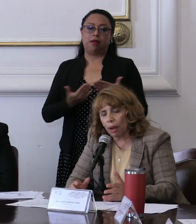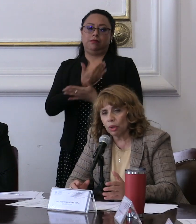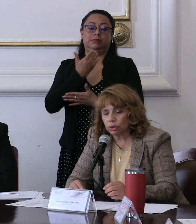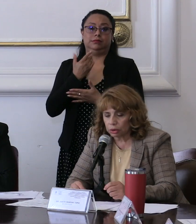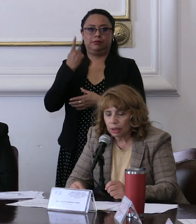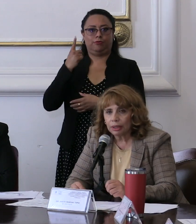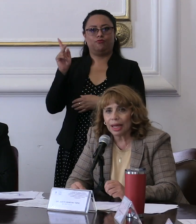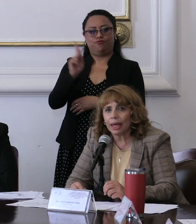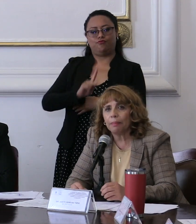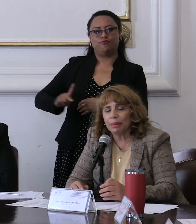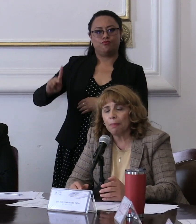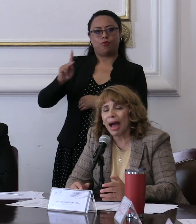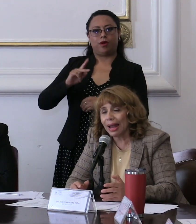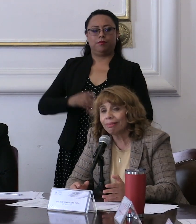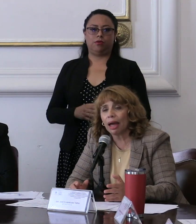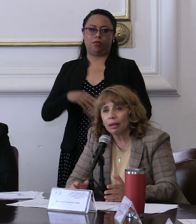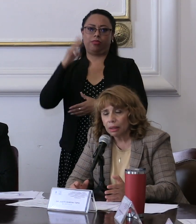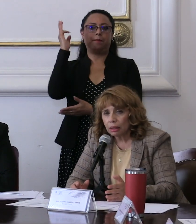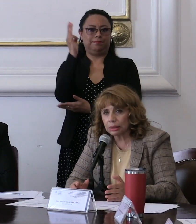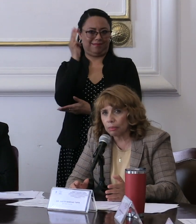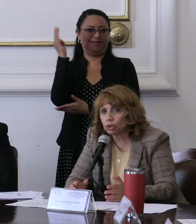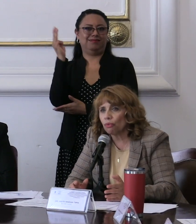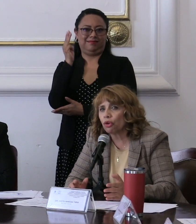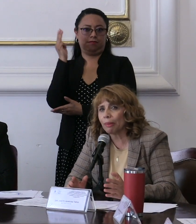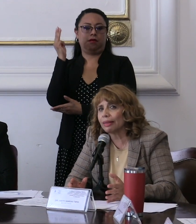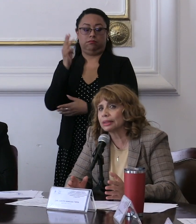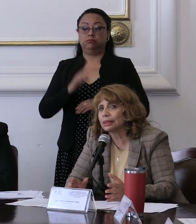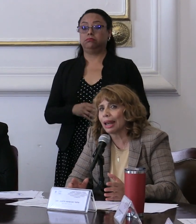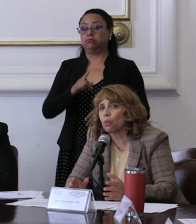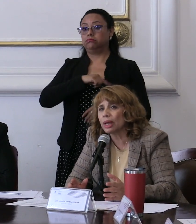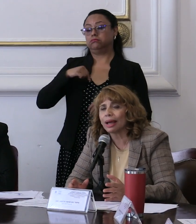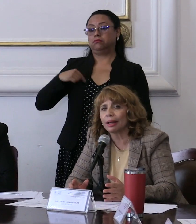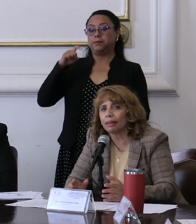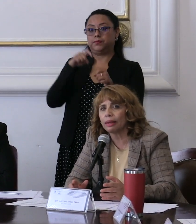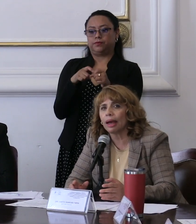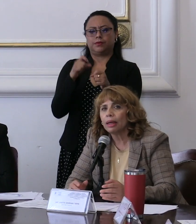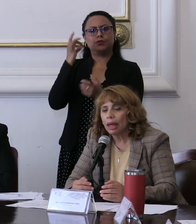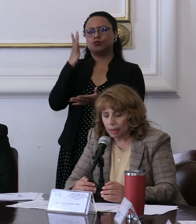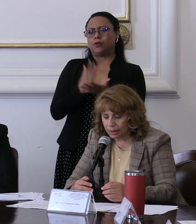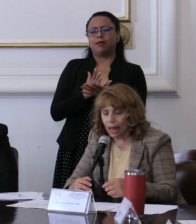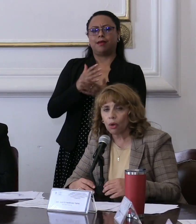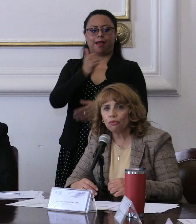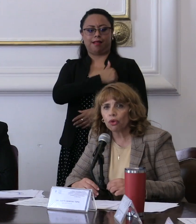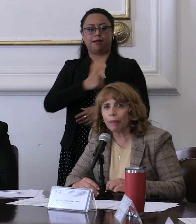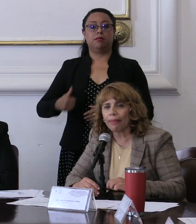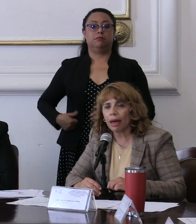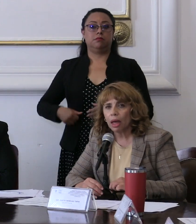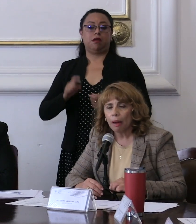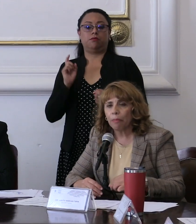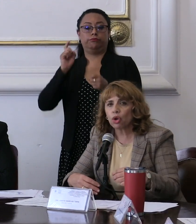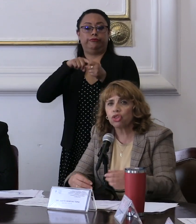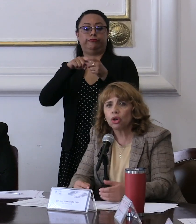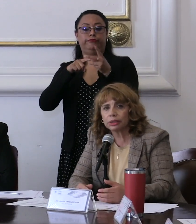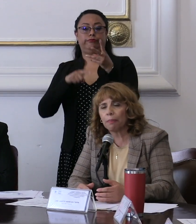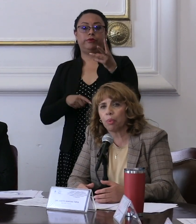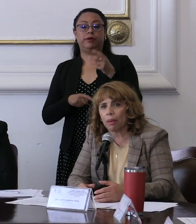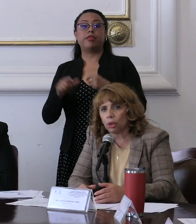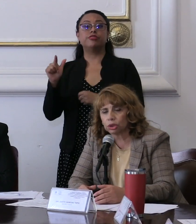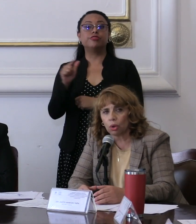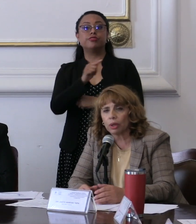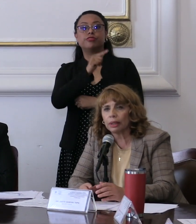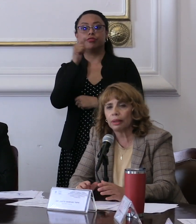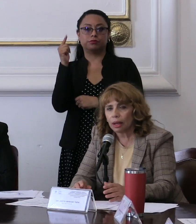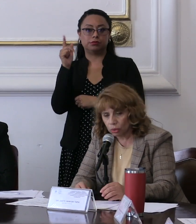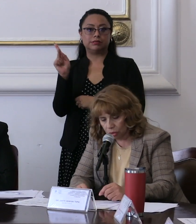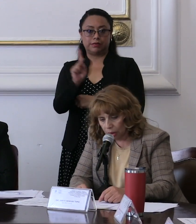de los pueblos de Milpa Alta, que estamos conformadas, es la única alcaldía que está conformada por 12